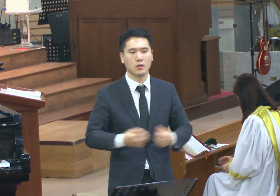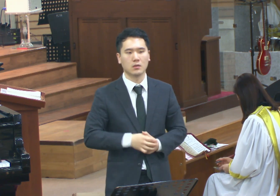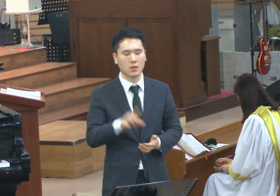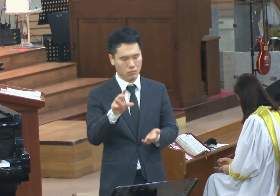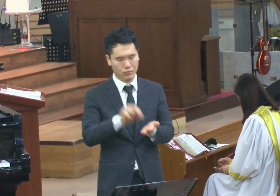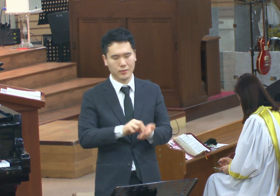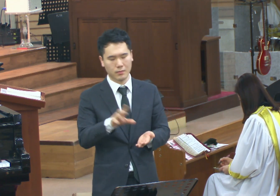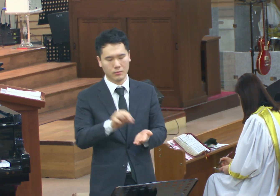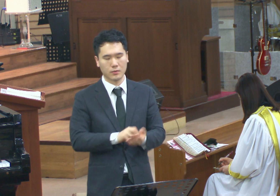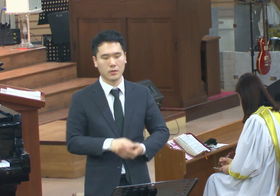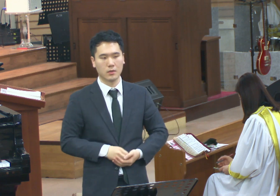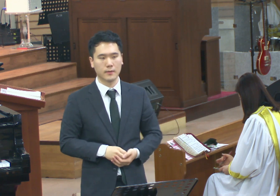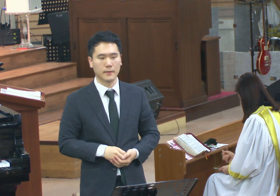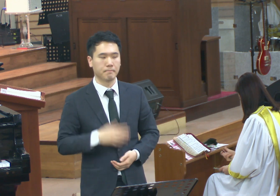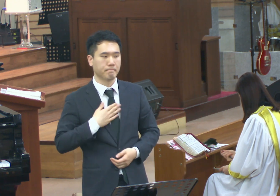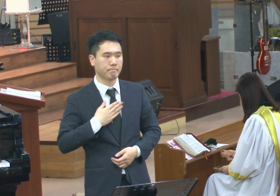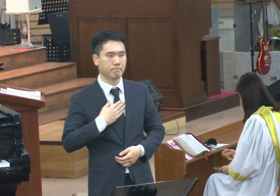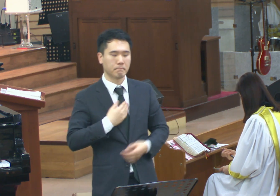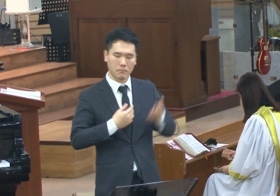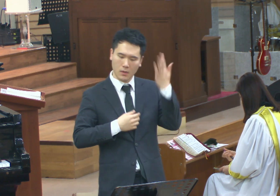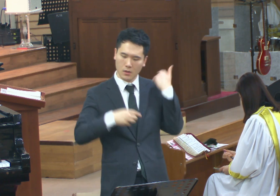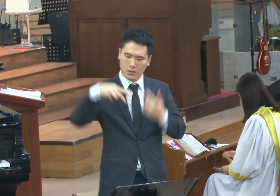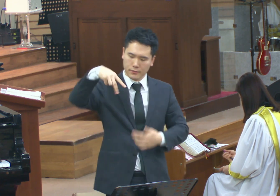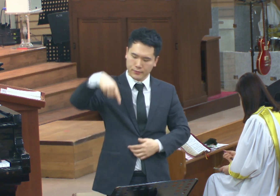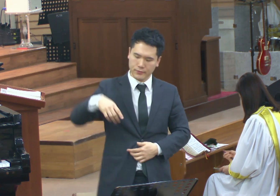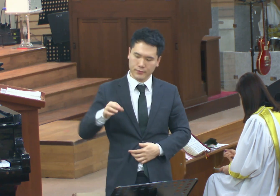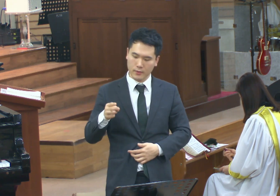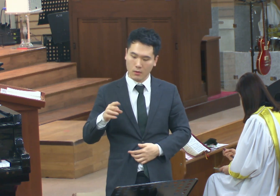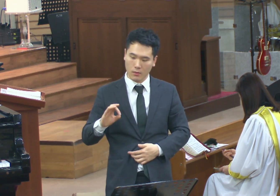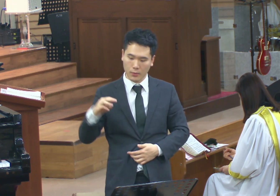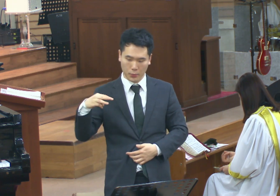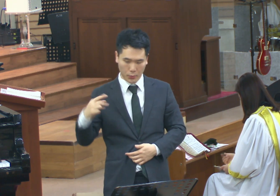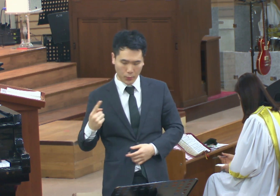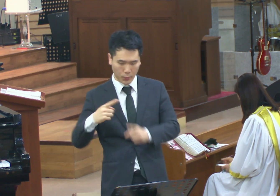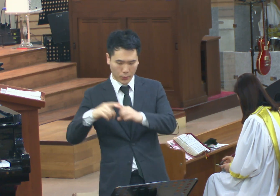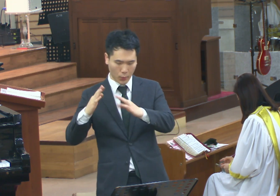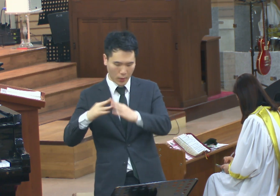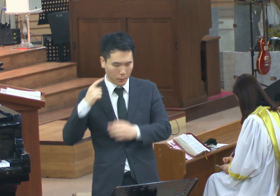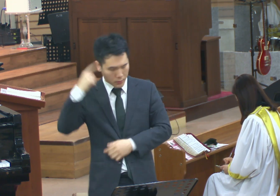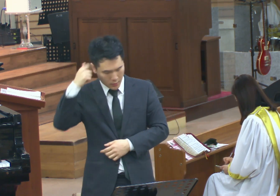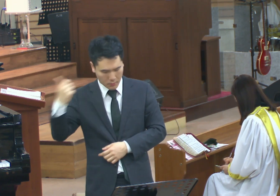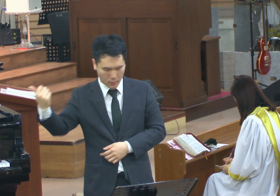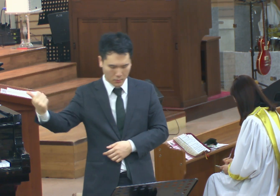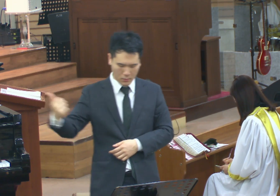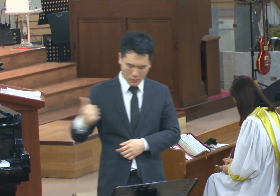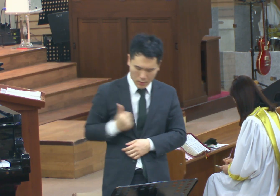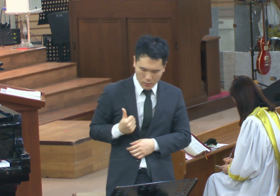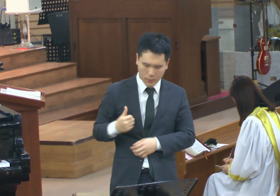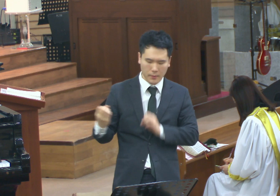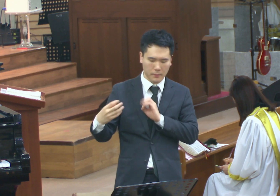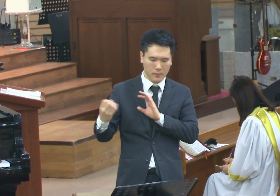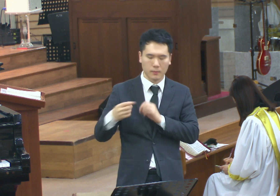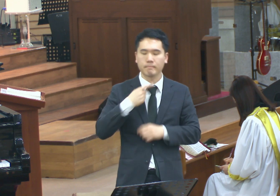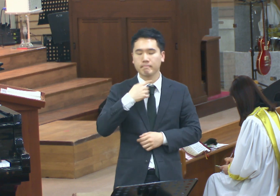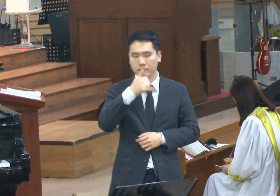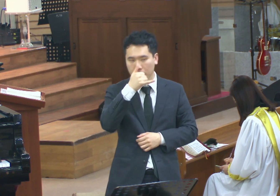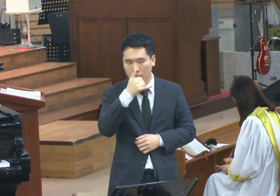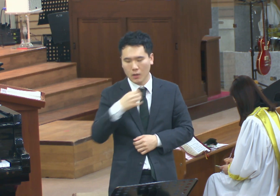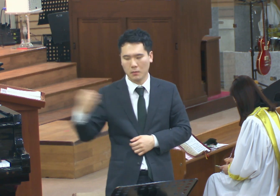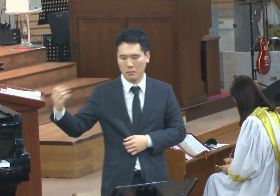수용로교회 새로 오신 담임 목사님하고 잠깐 얘기를 나누는데, 그 목사님 그런 말씀하세요. 더 열심히라는 그 생각만 가지고